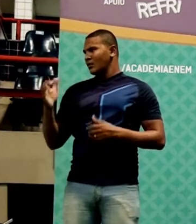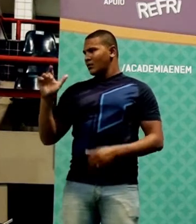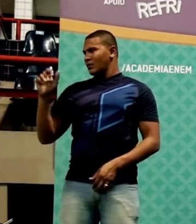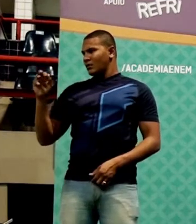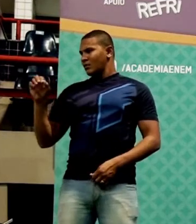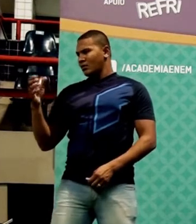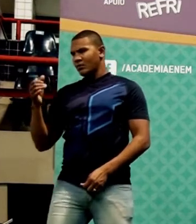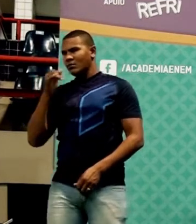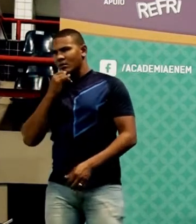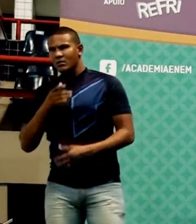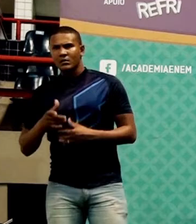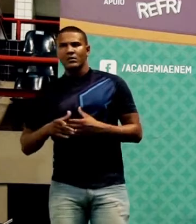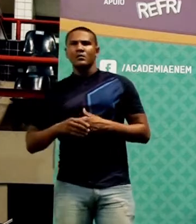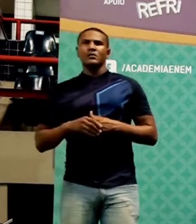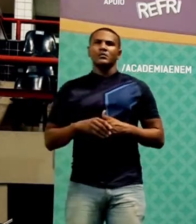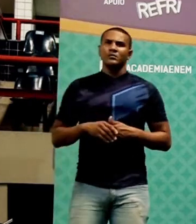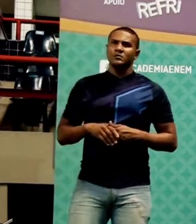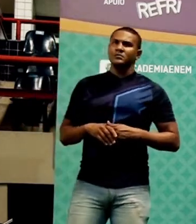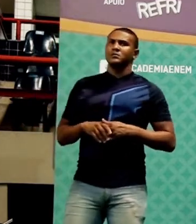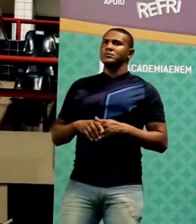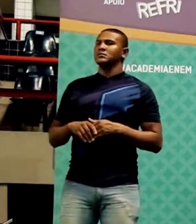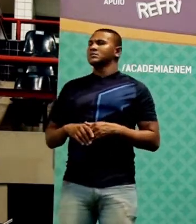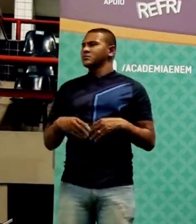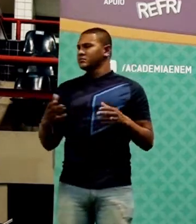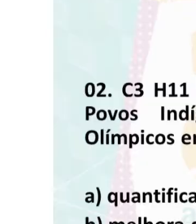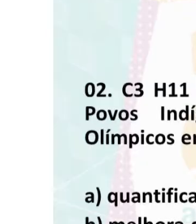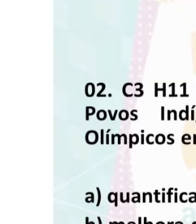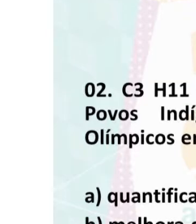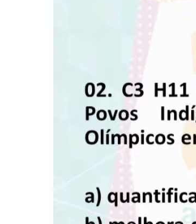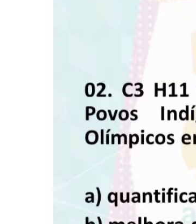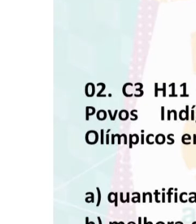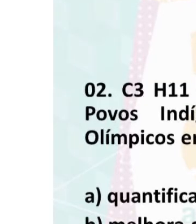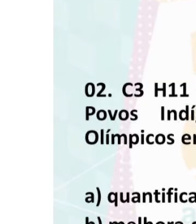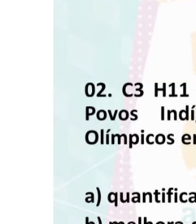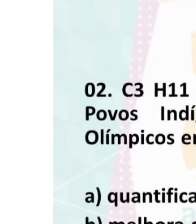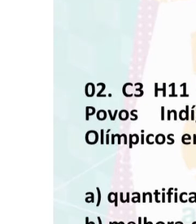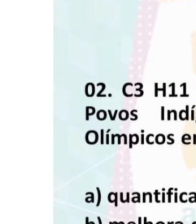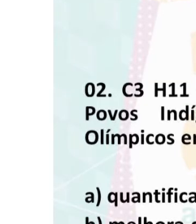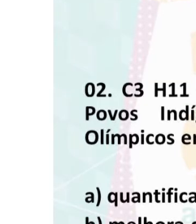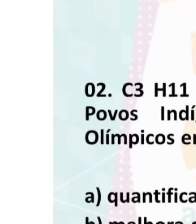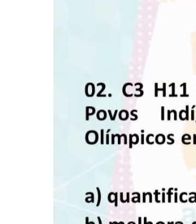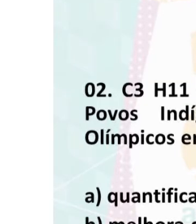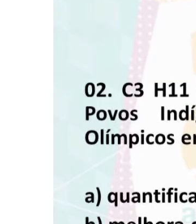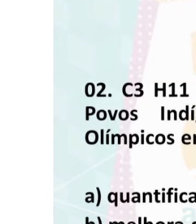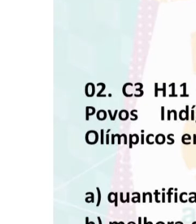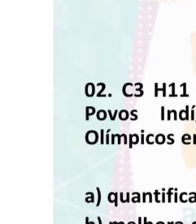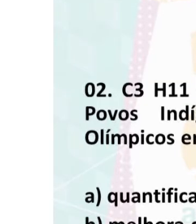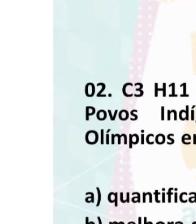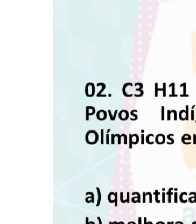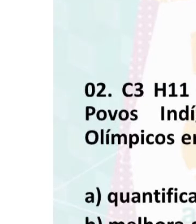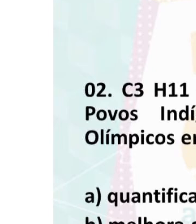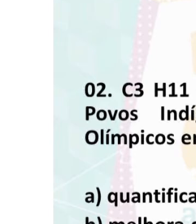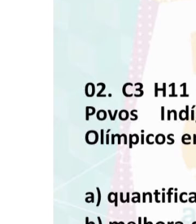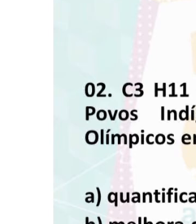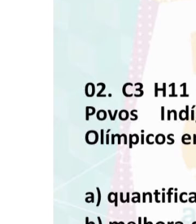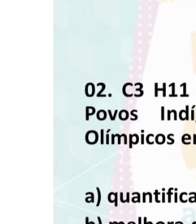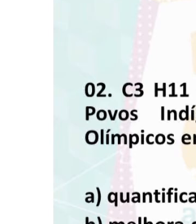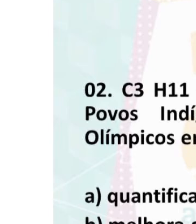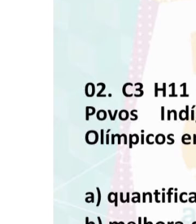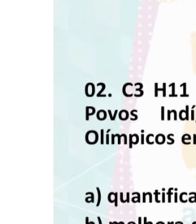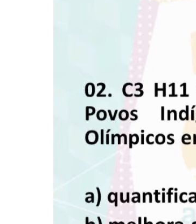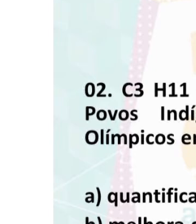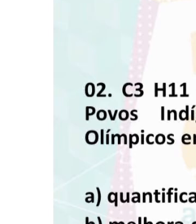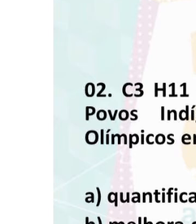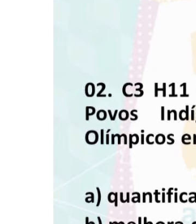texto todo, mas vejam, considerando o texto, os Jogos dos Povos Indígenas assemelham-se aos Jogos Olímpicos em